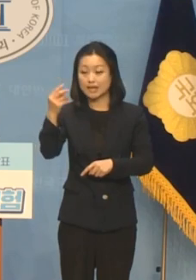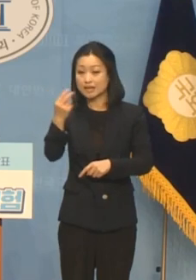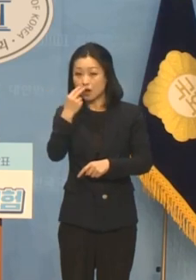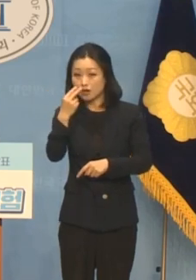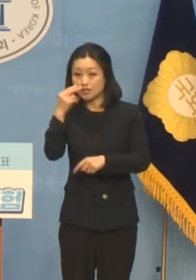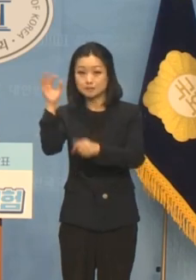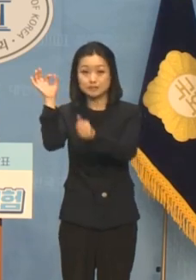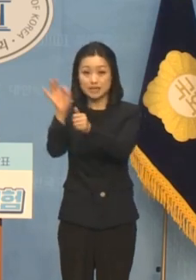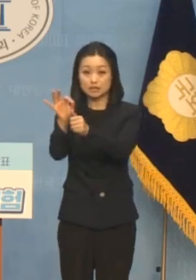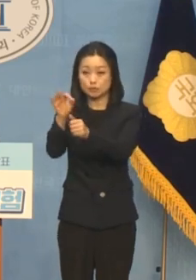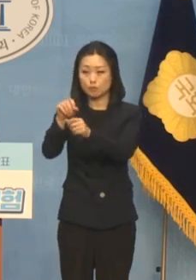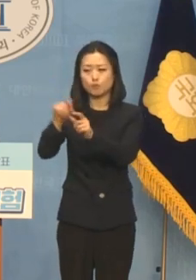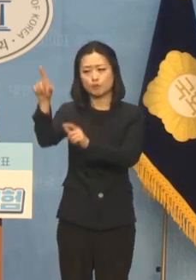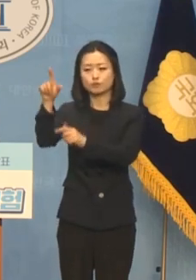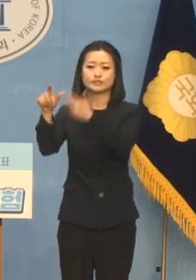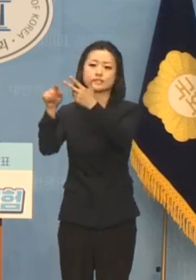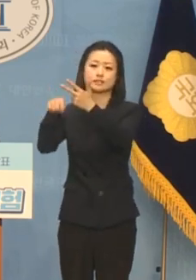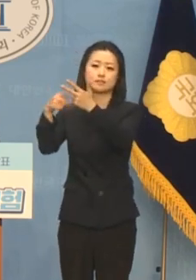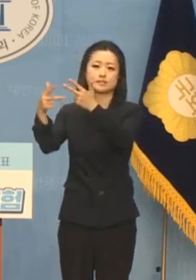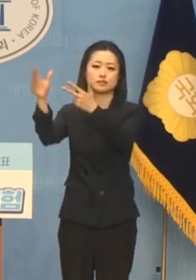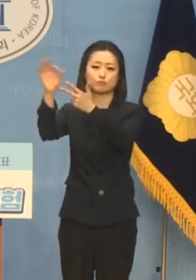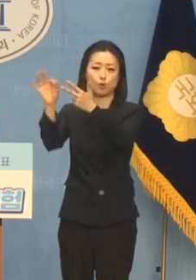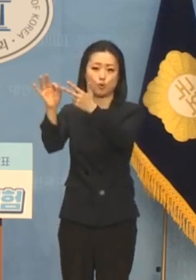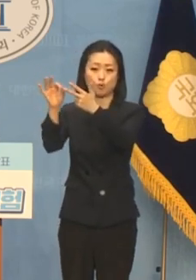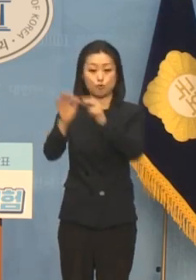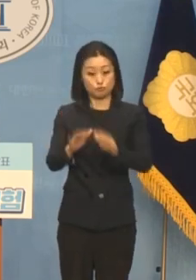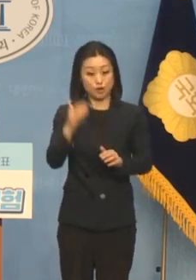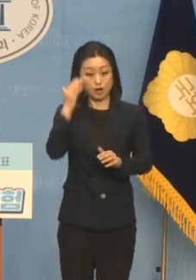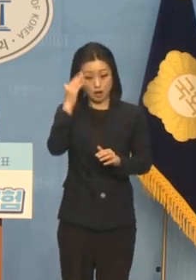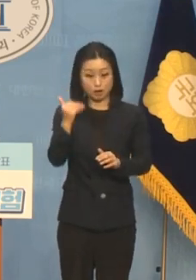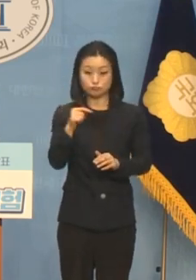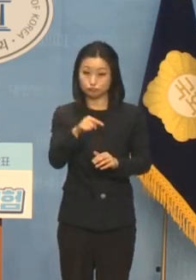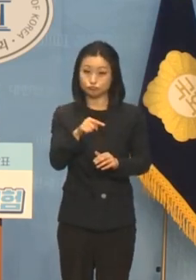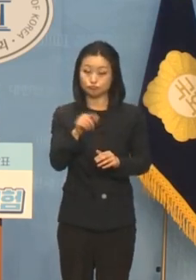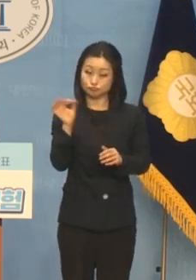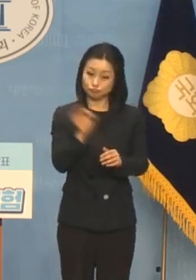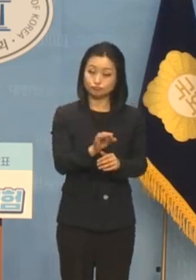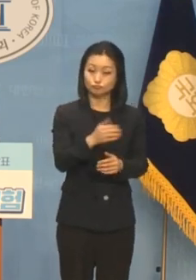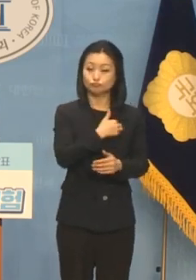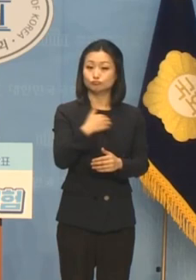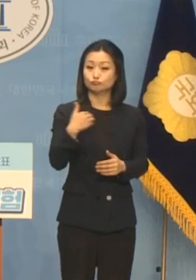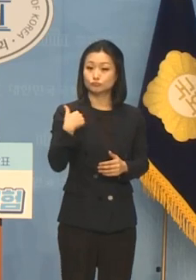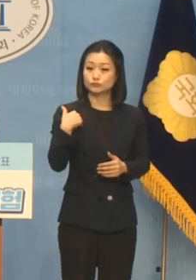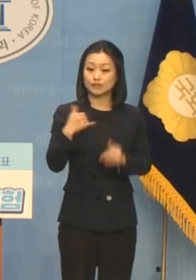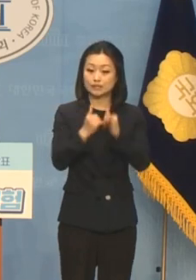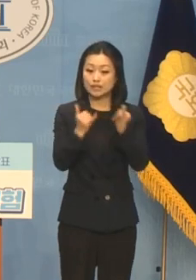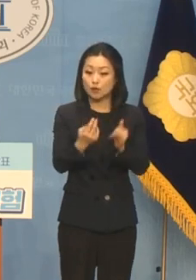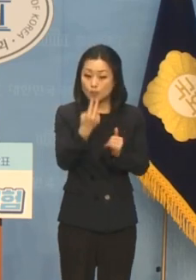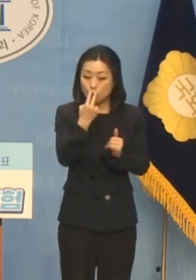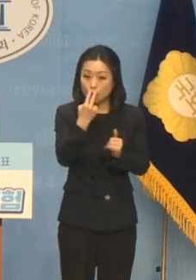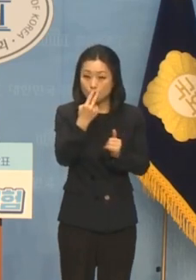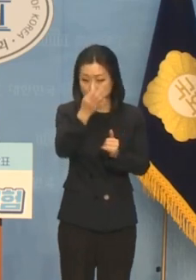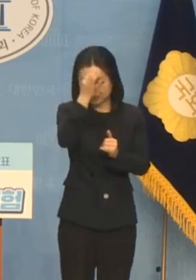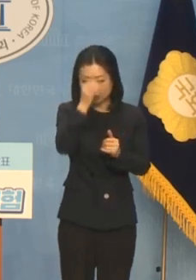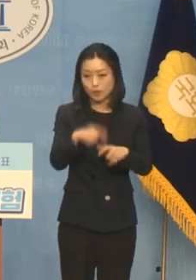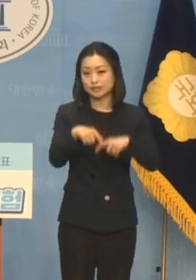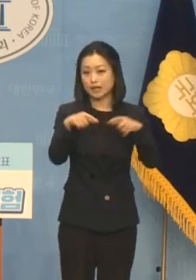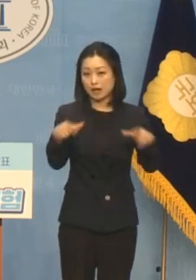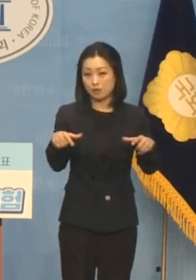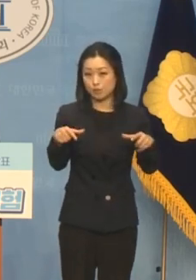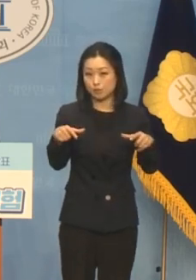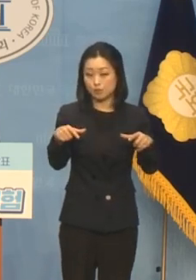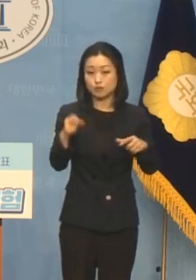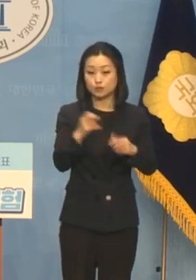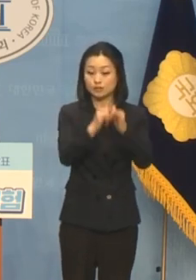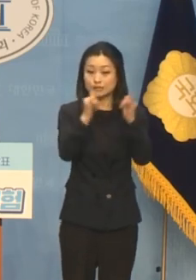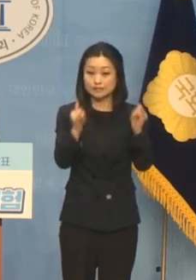투입이 7.7%임을 감안하면 충분히 감당할 수 있는 수준입니다. 사회보험의 기능이 확대되고 사회 원리